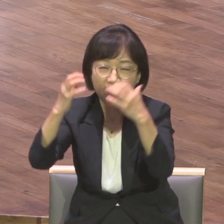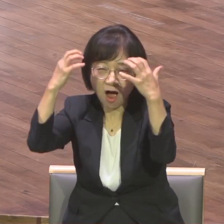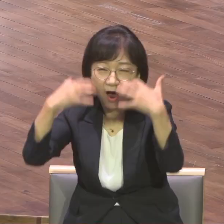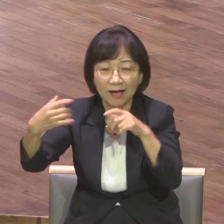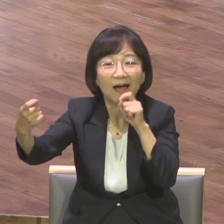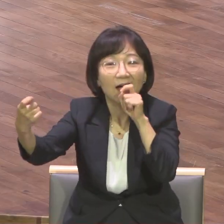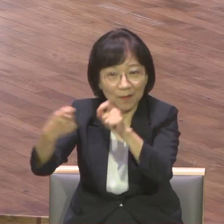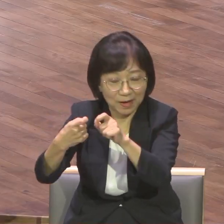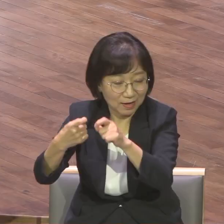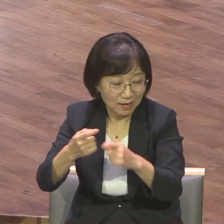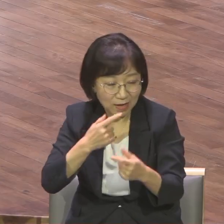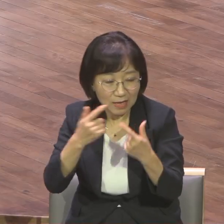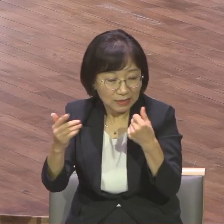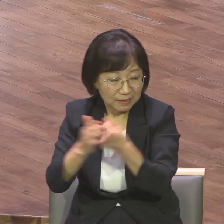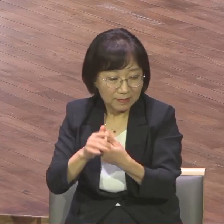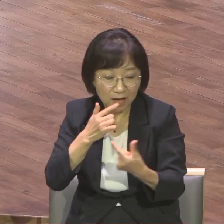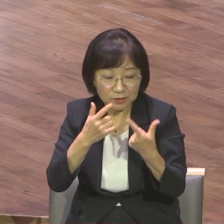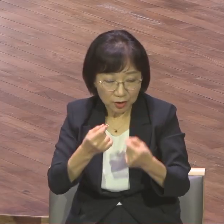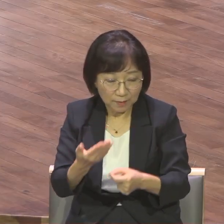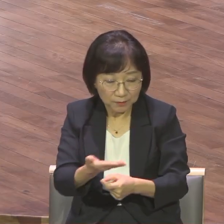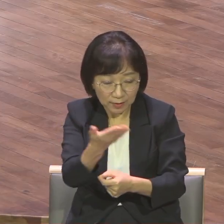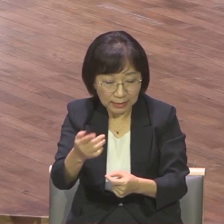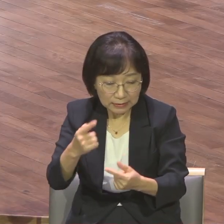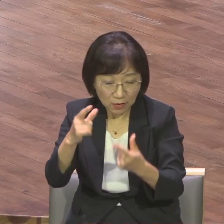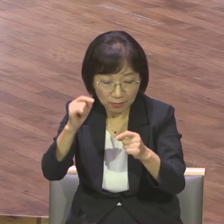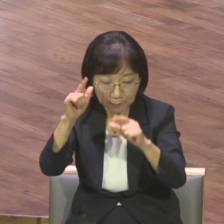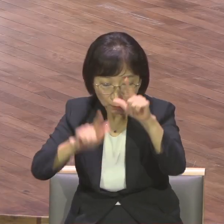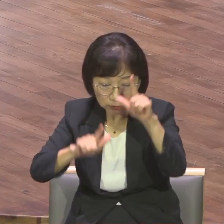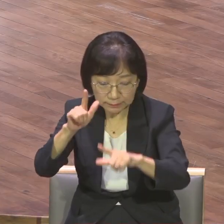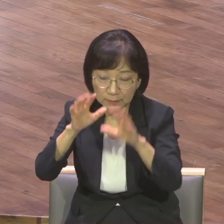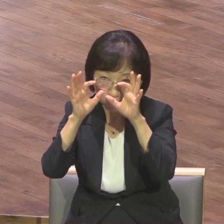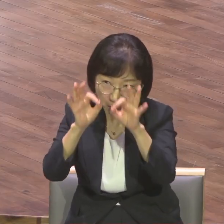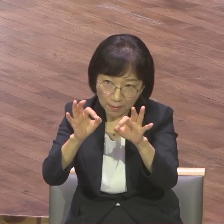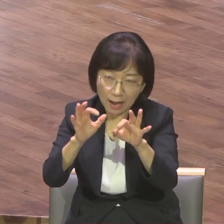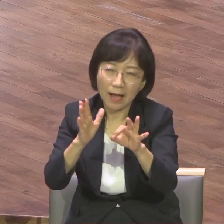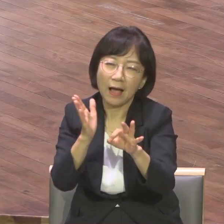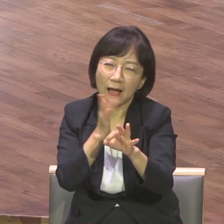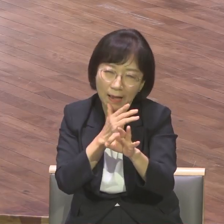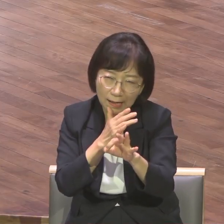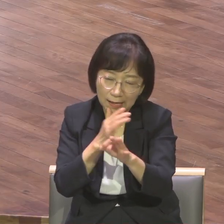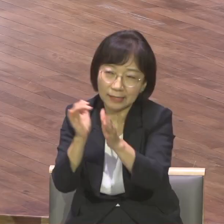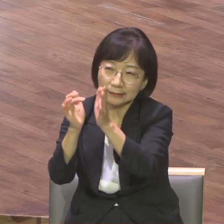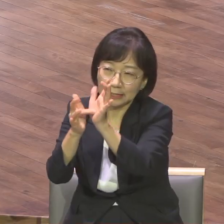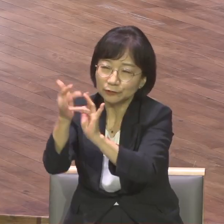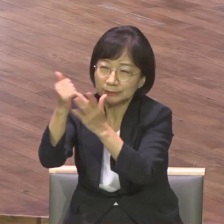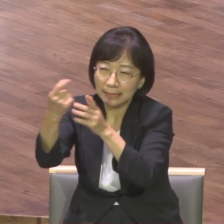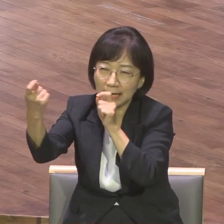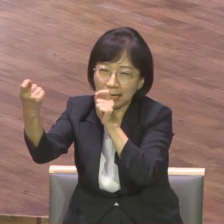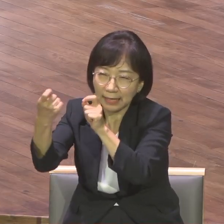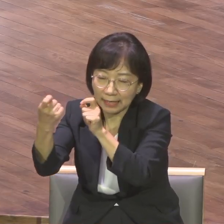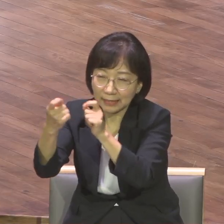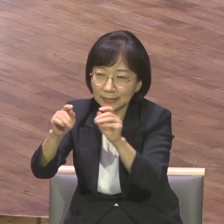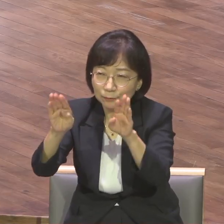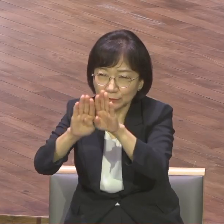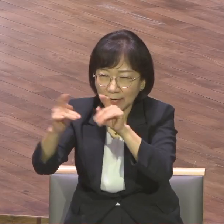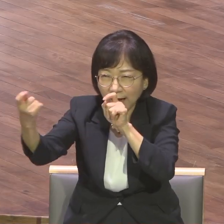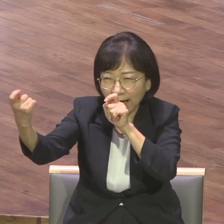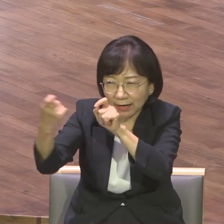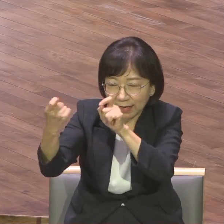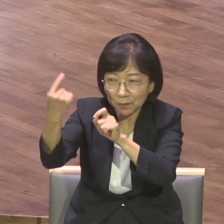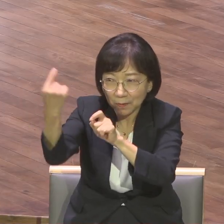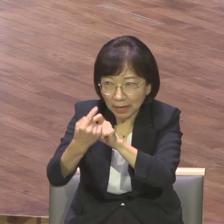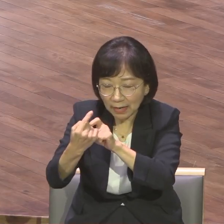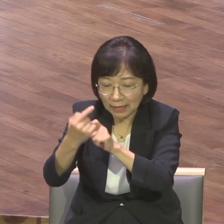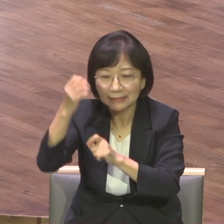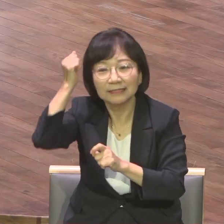너희가 이런 일이 일어나는 것을 보거든 인자가 가까이 곧 문 앞에 이른 줄 알라.